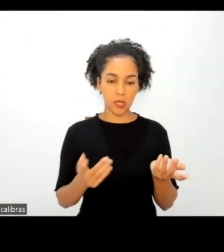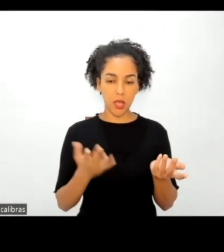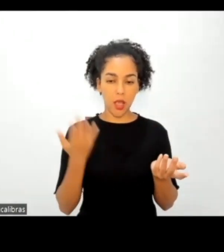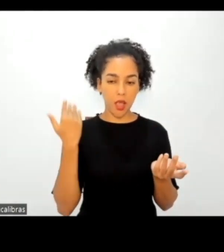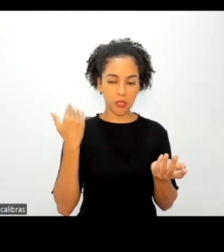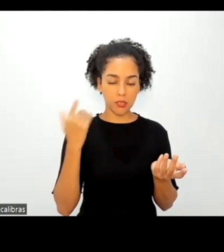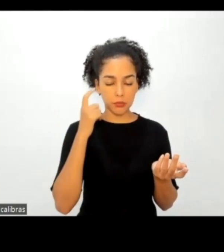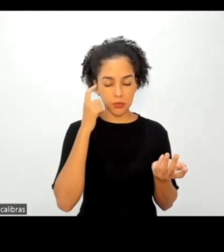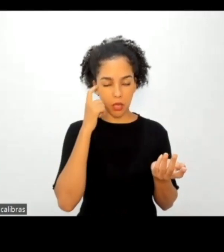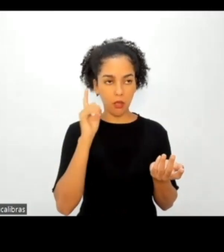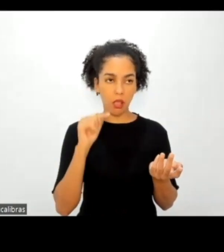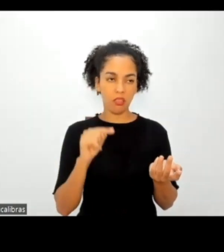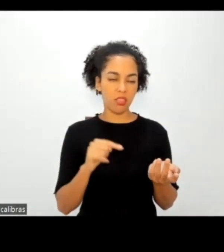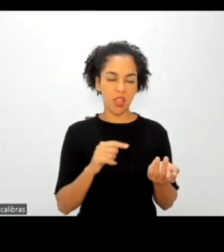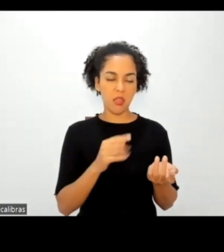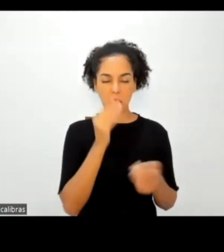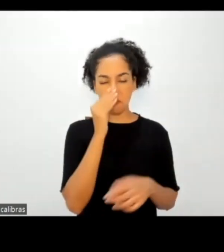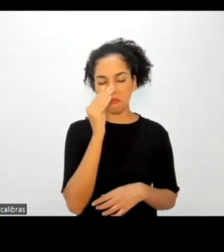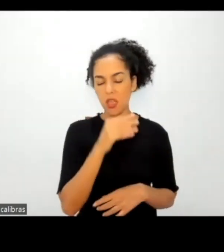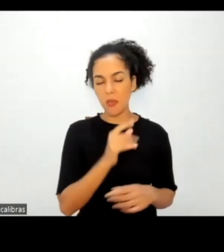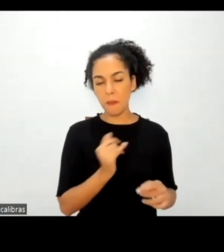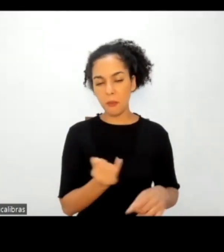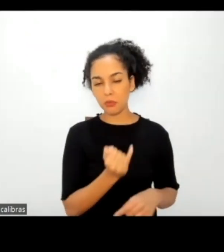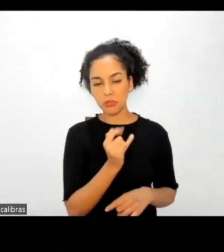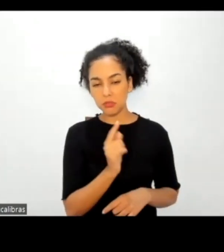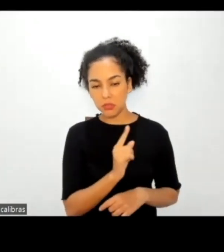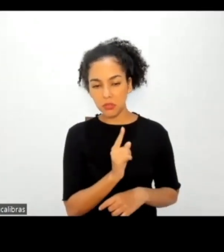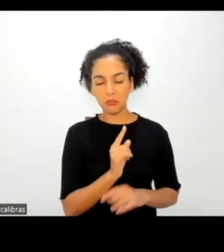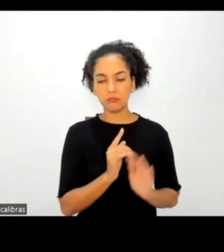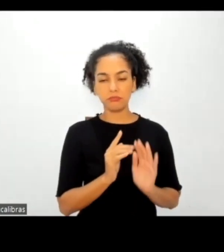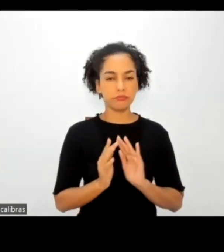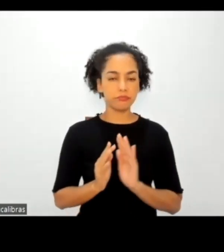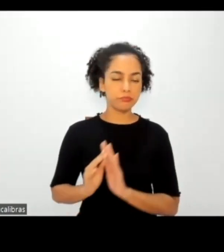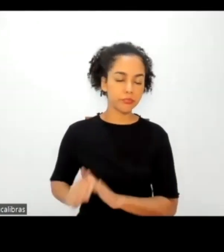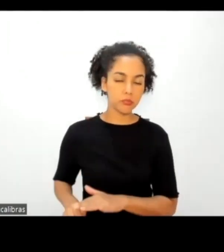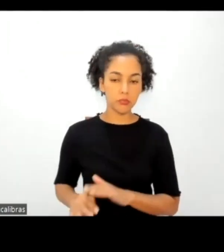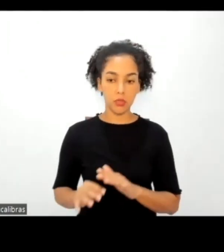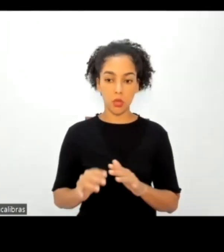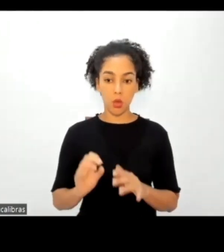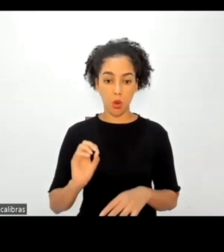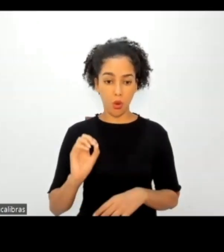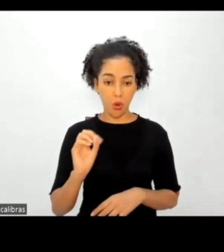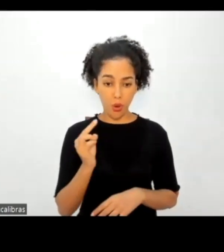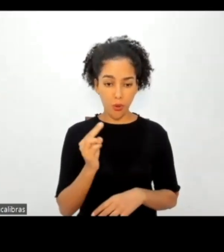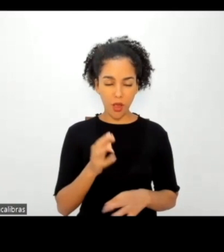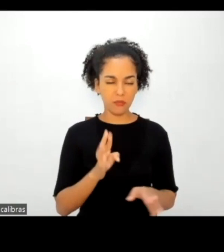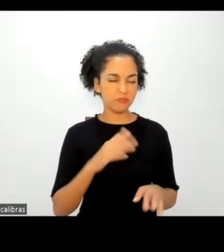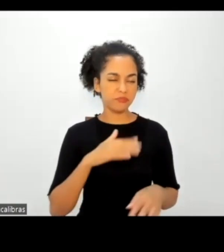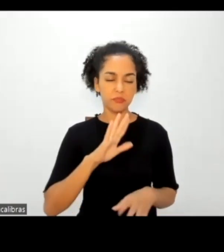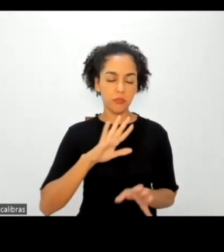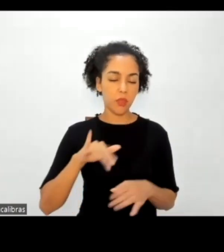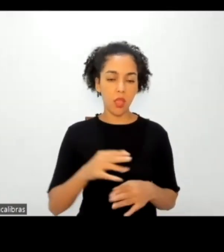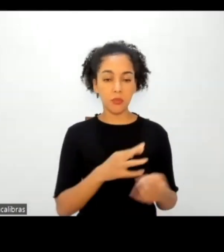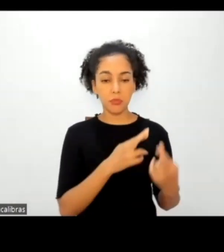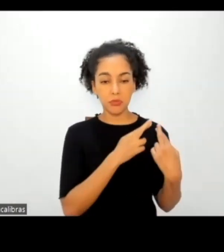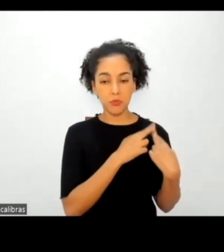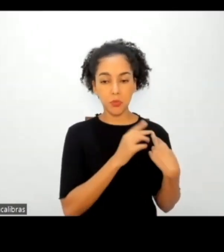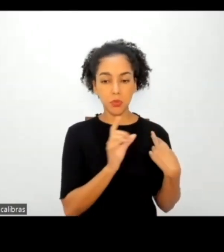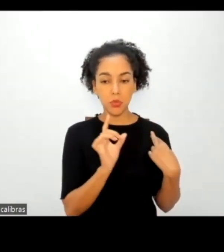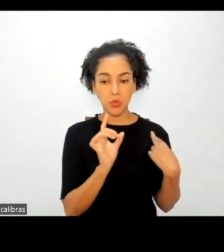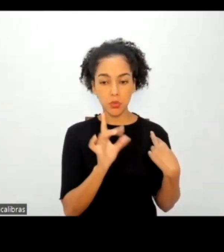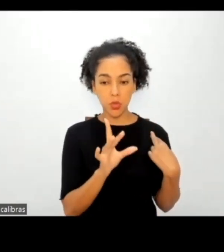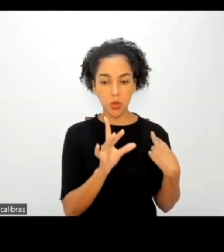segunda importância, né, descolada da luta de classes ou responsabilidade única e exclusiva, né,